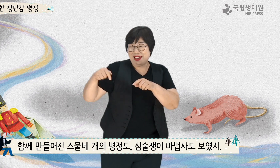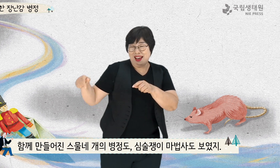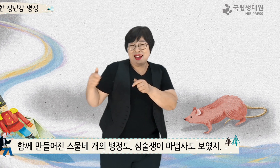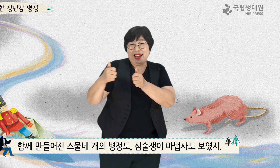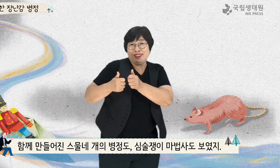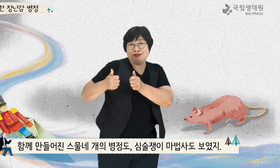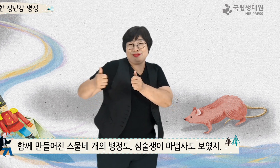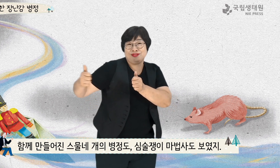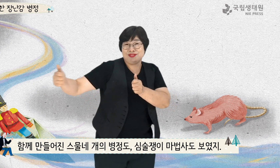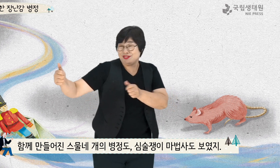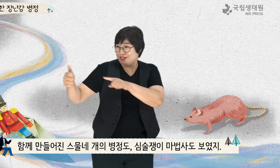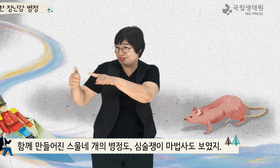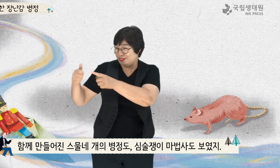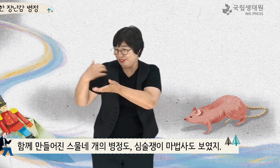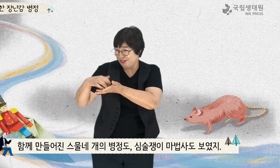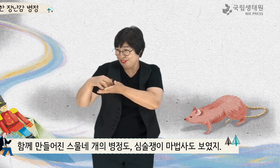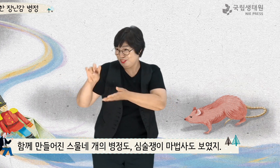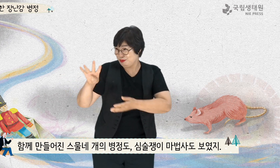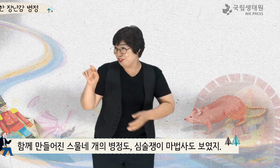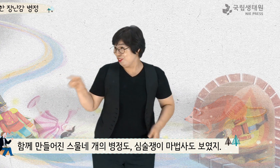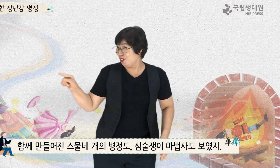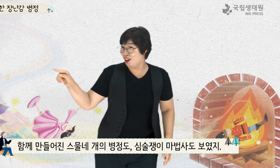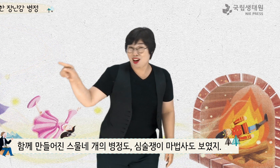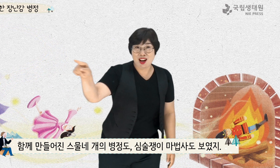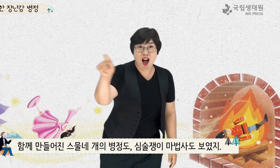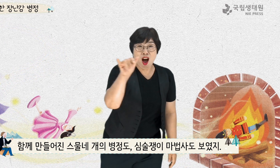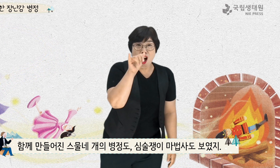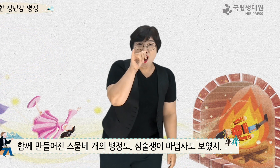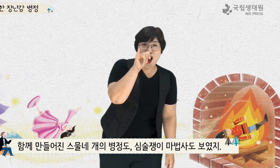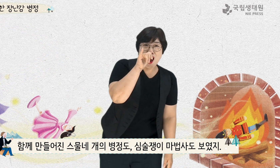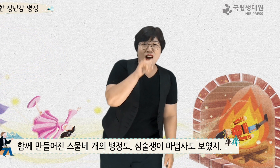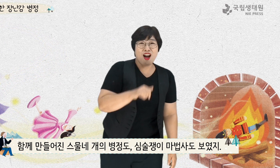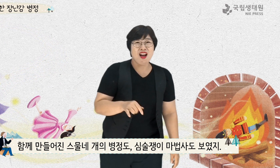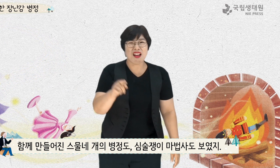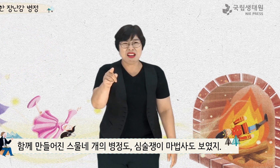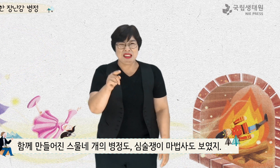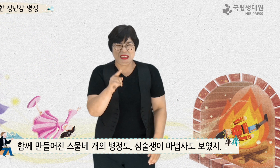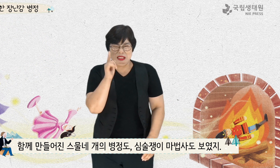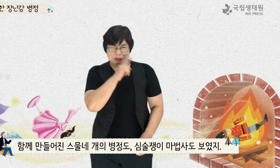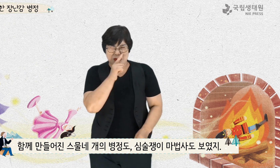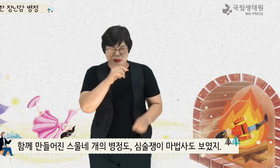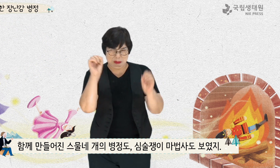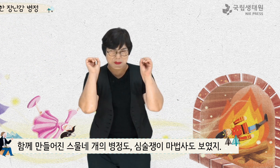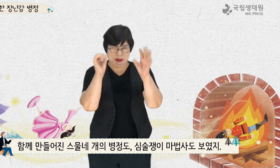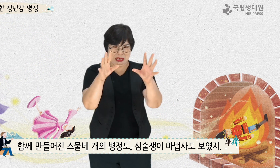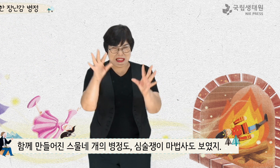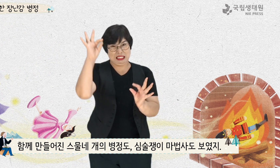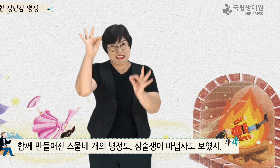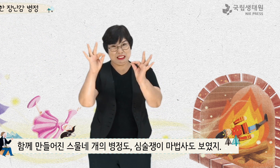함께 만들어진 24개의 병정도 심술쟁이 마법사도 보였지.